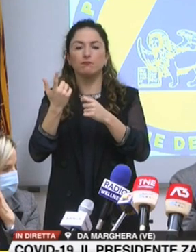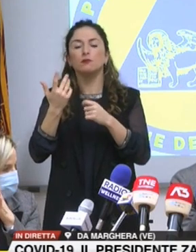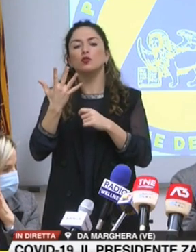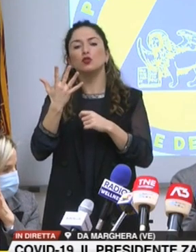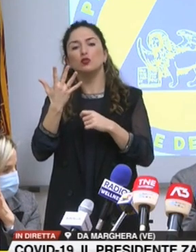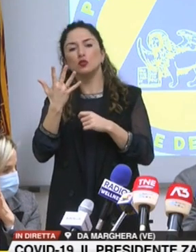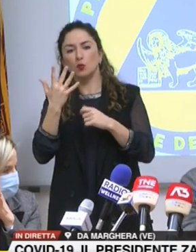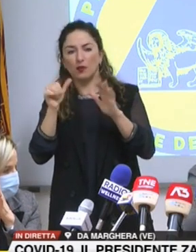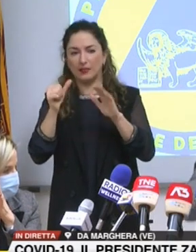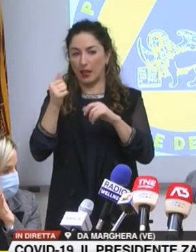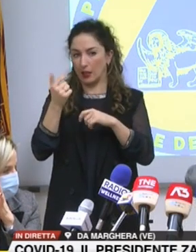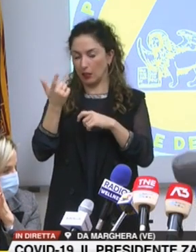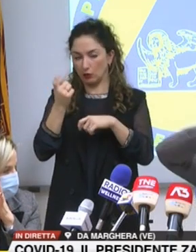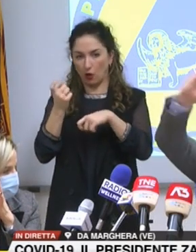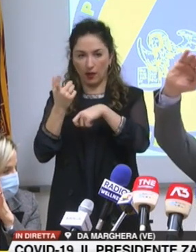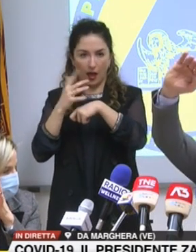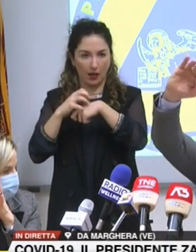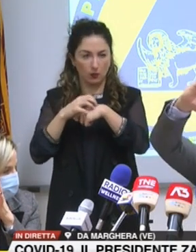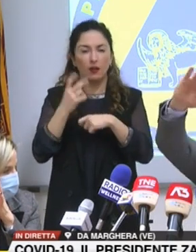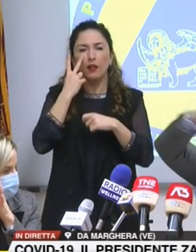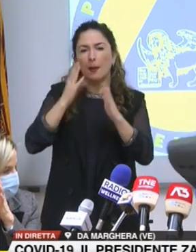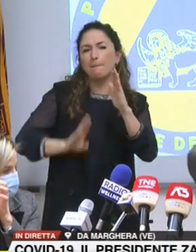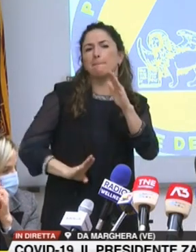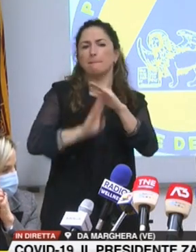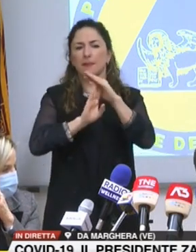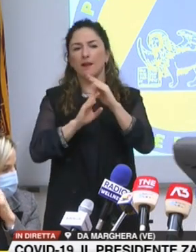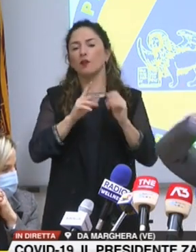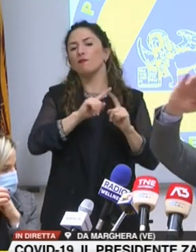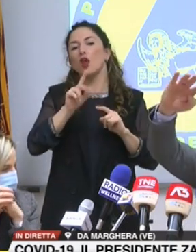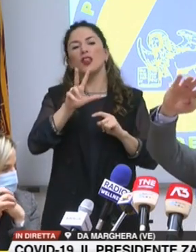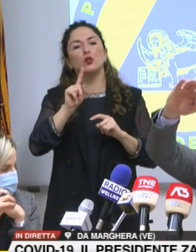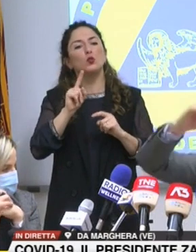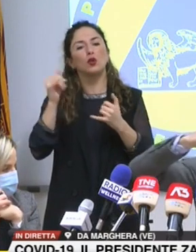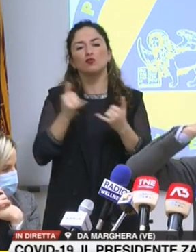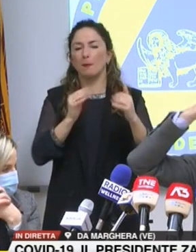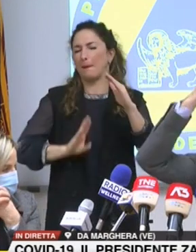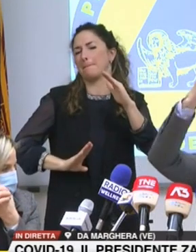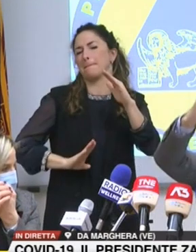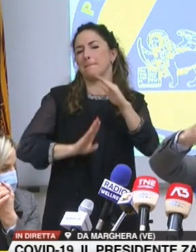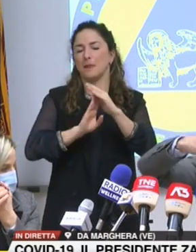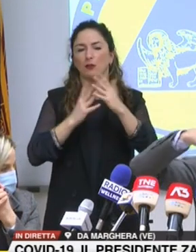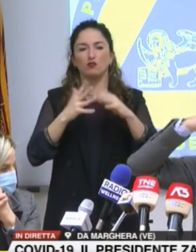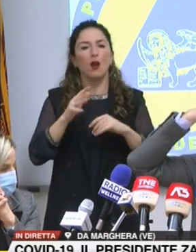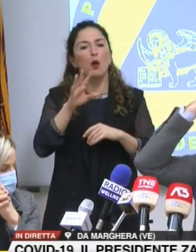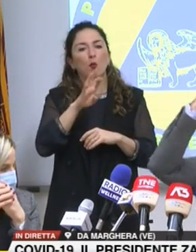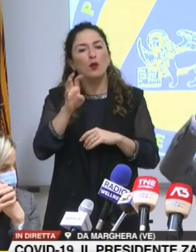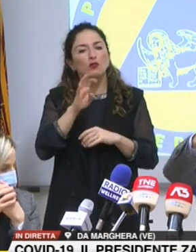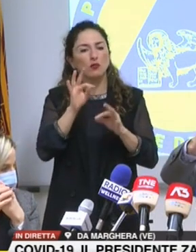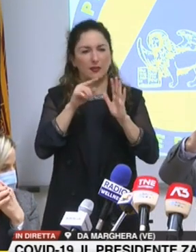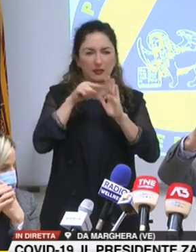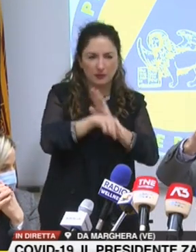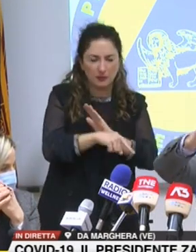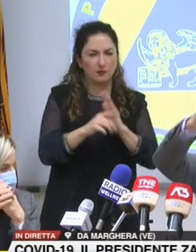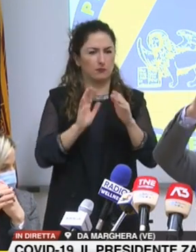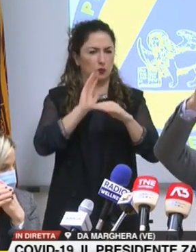nostra curva delle infezioni che ha toccato il picco a dicembre, fino al 31 dicembre noi siamo saliti, abbiamo passato le 400 terapie intensive, i